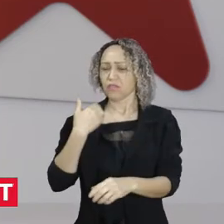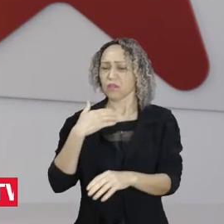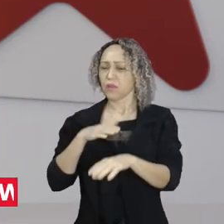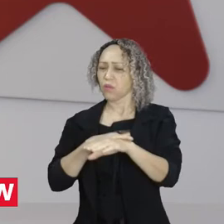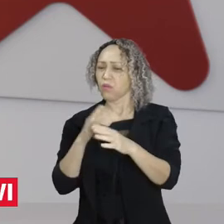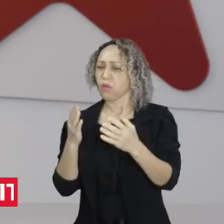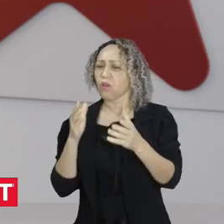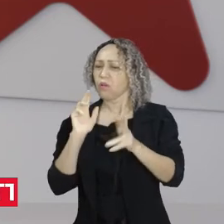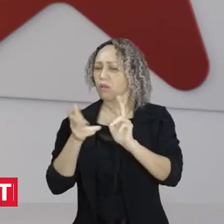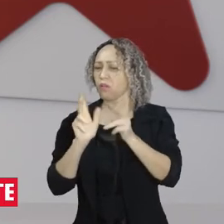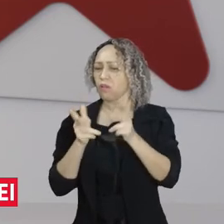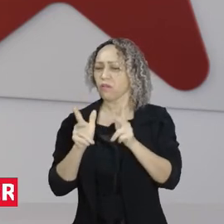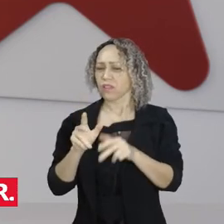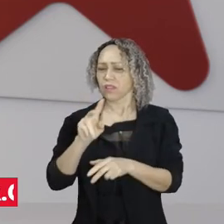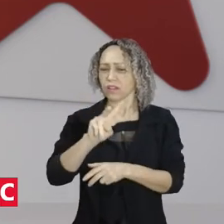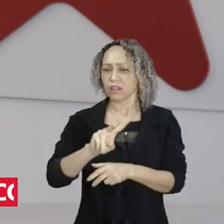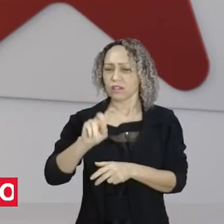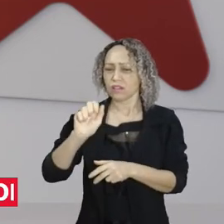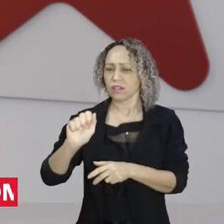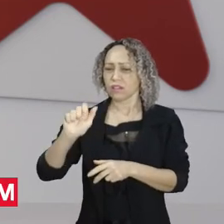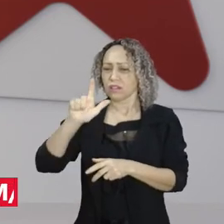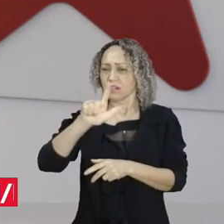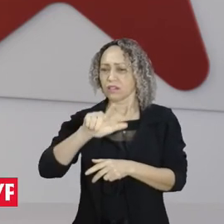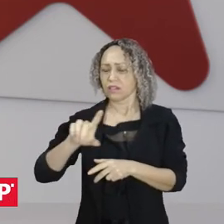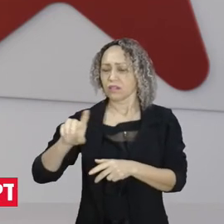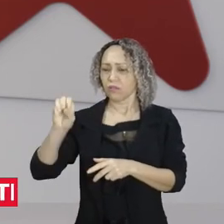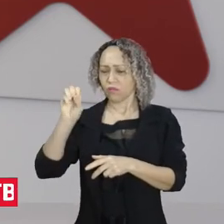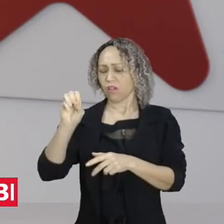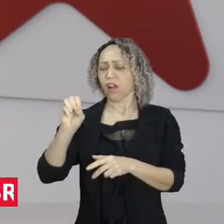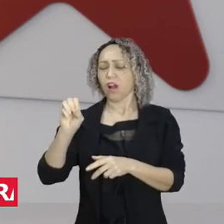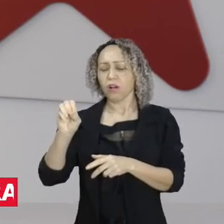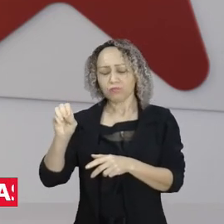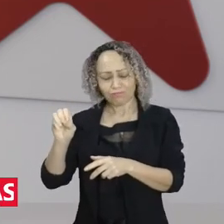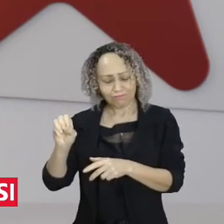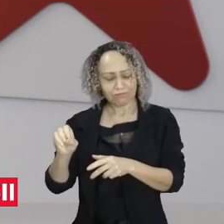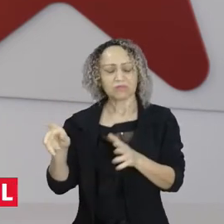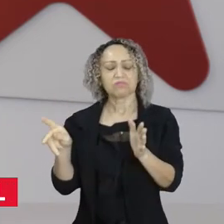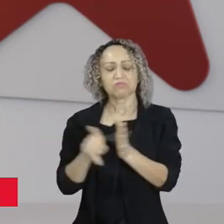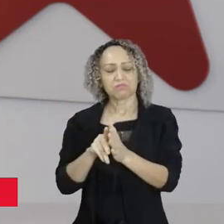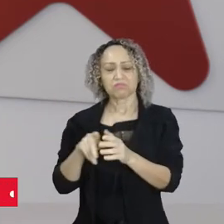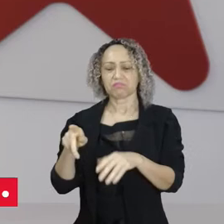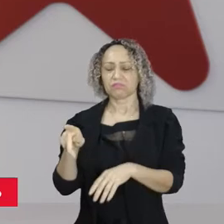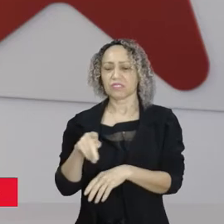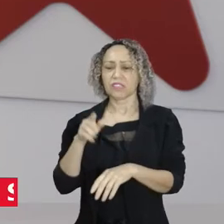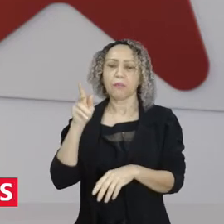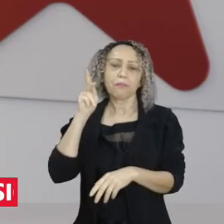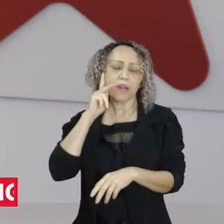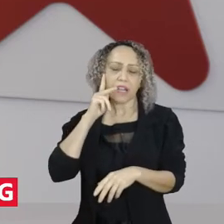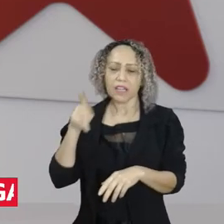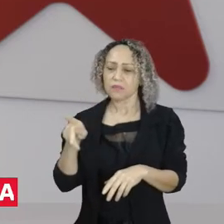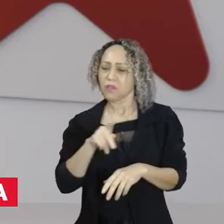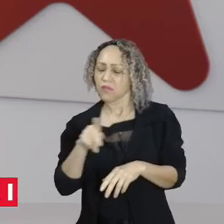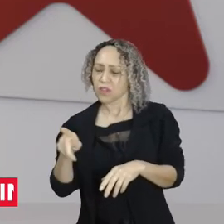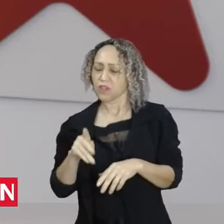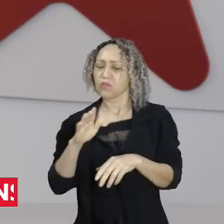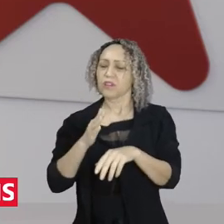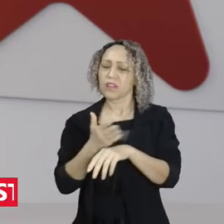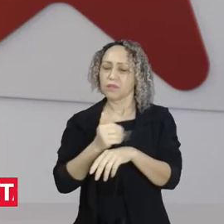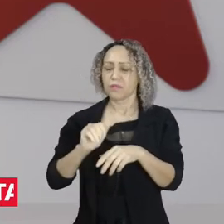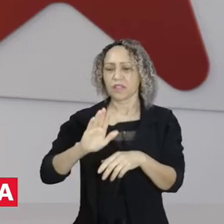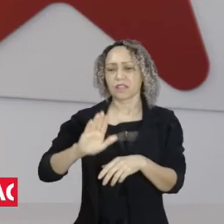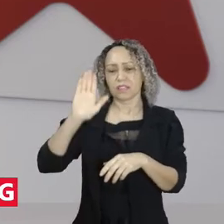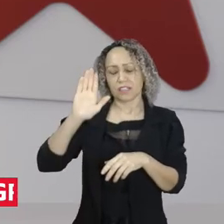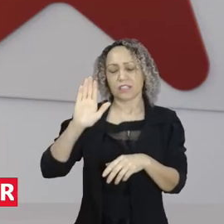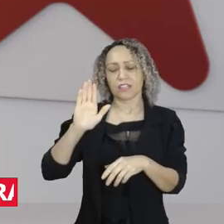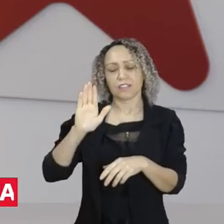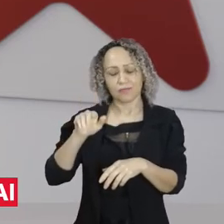Nóbrega, que é pré-candidato a deputado estadual pelo PT da Paraíba, professor universitário da comunidade surda, então a gente vai fazer essa